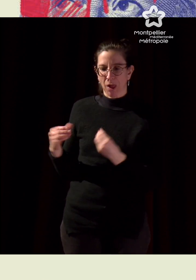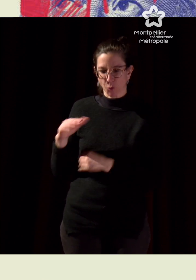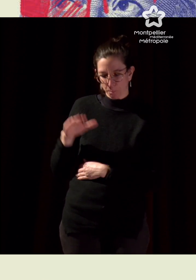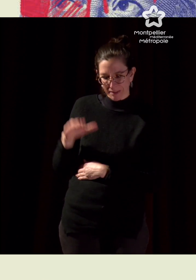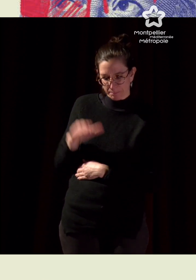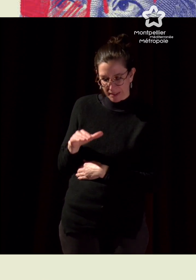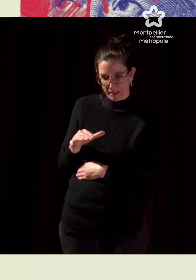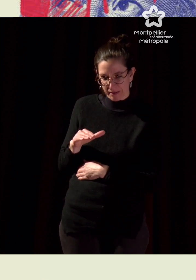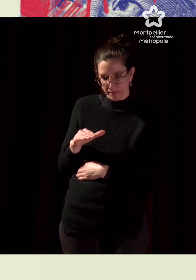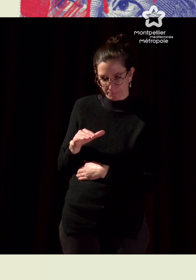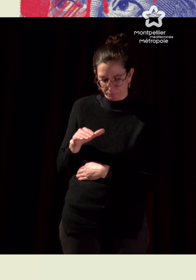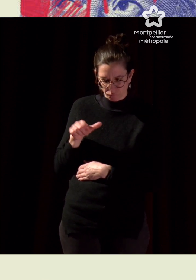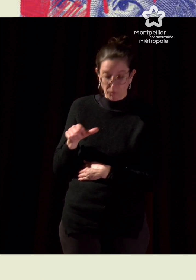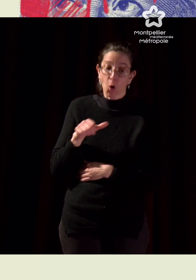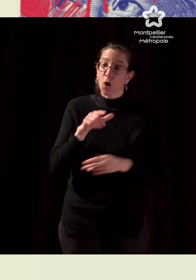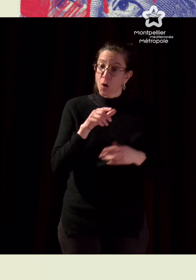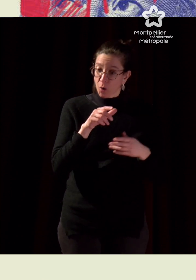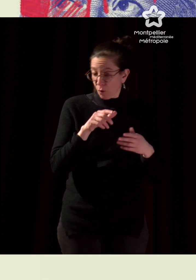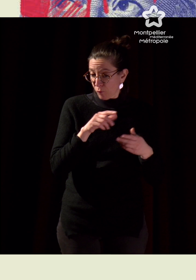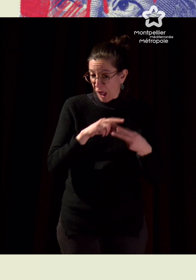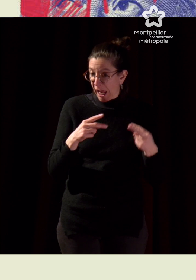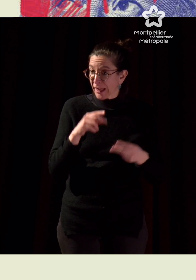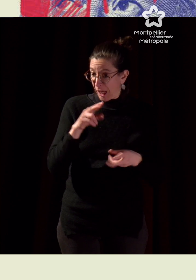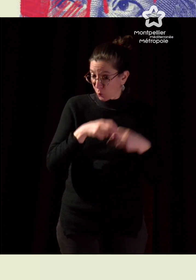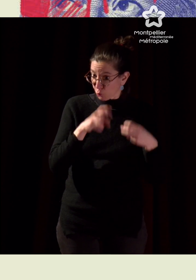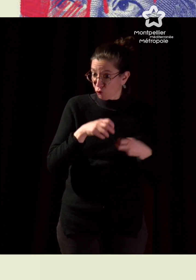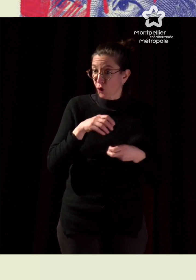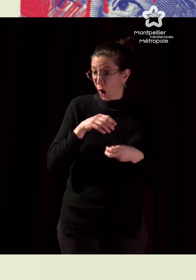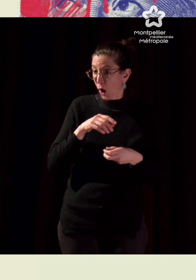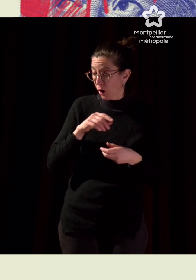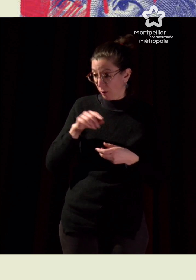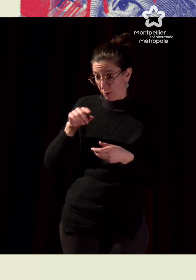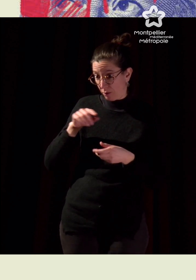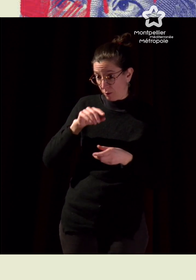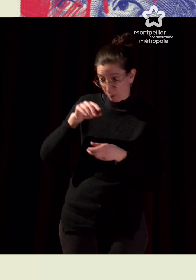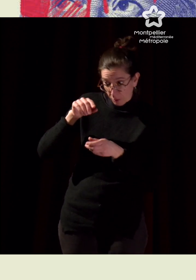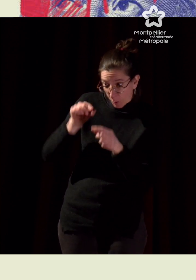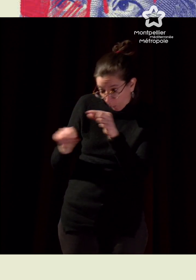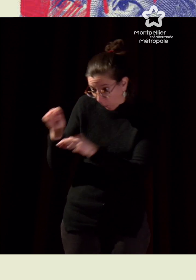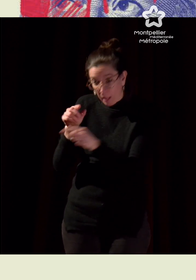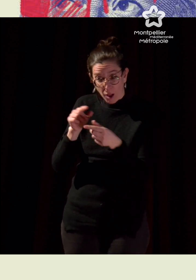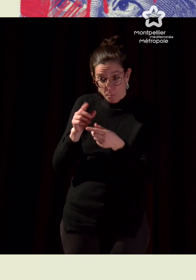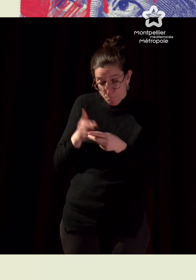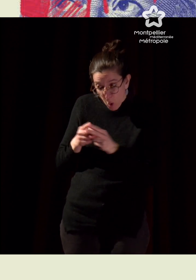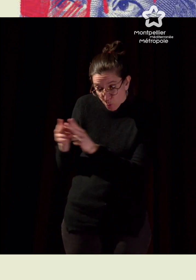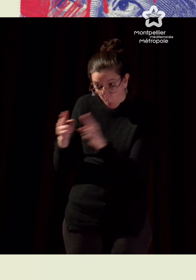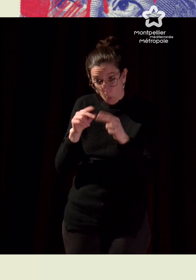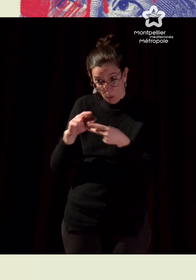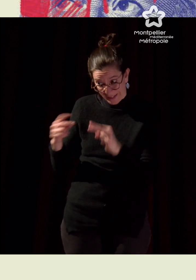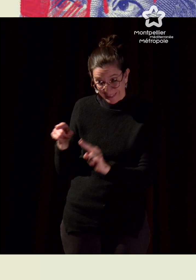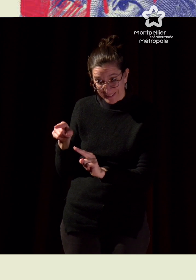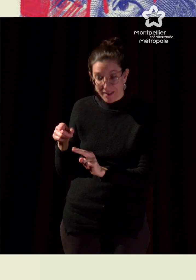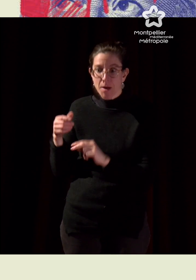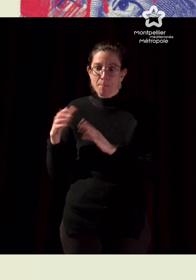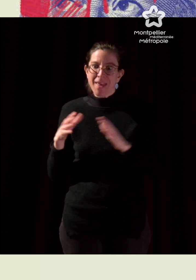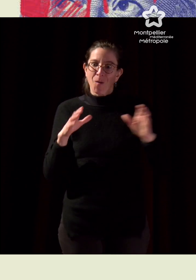des agriculteurs en quantité assez importante, mais que parmi les agriculteurs, vous retrouvez peu de